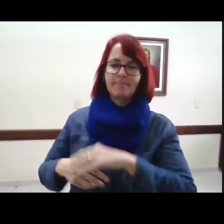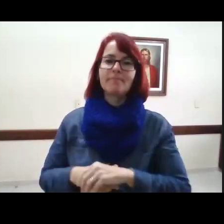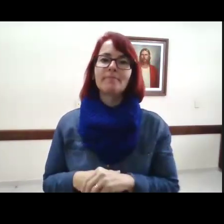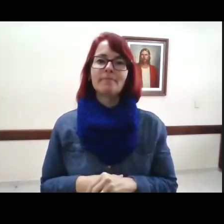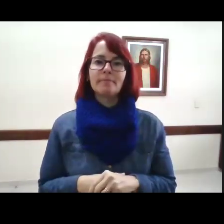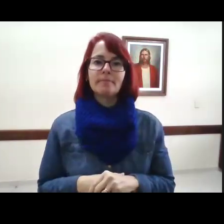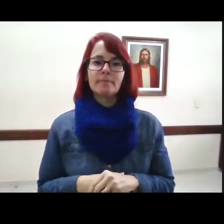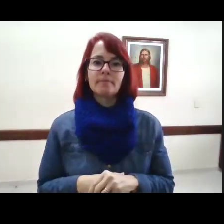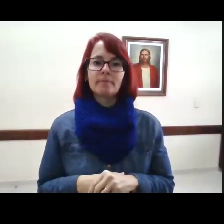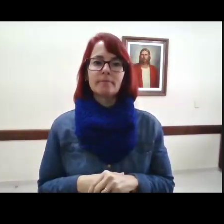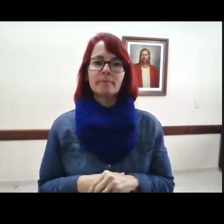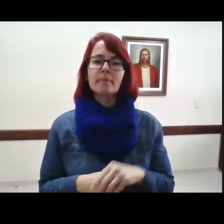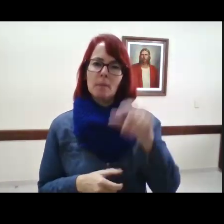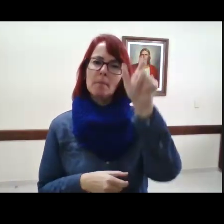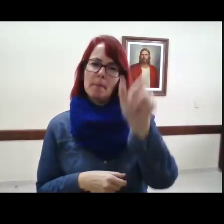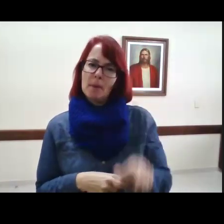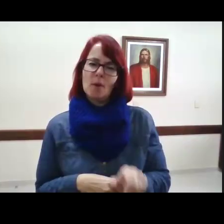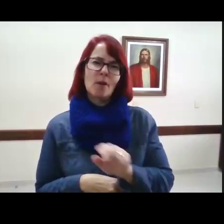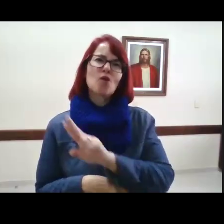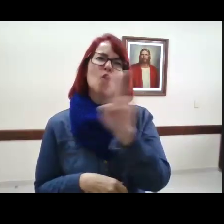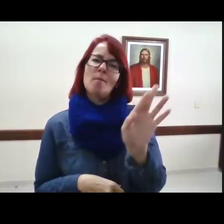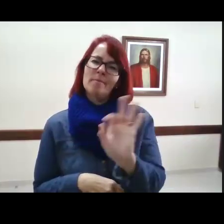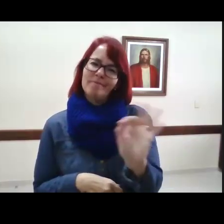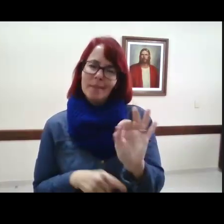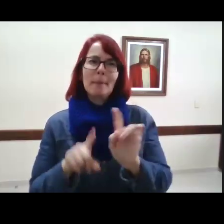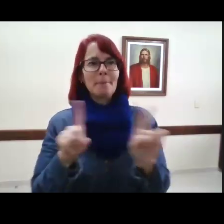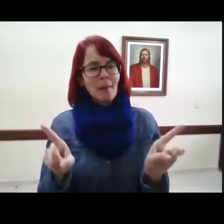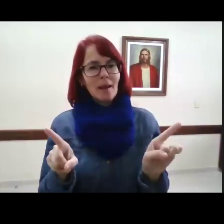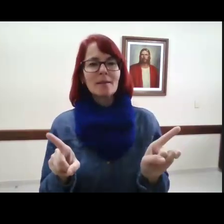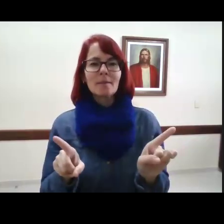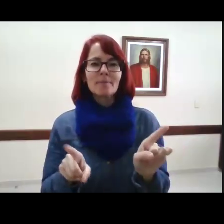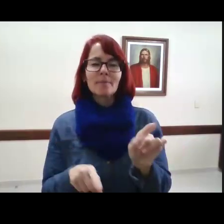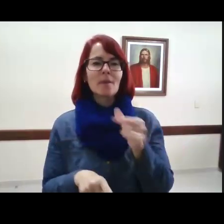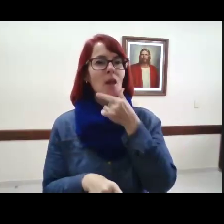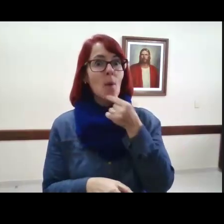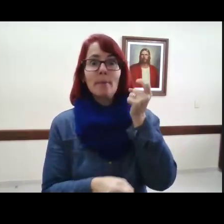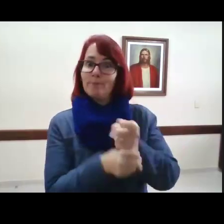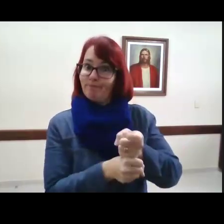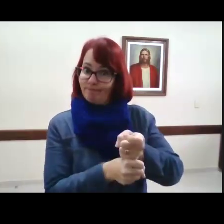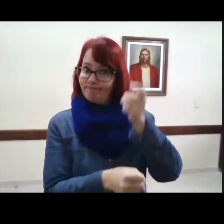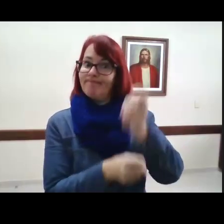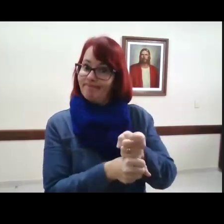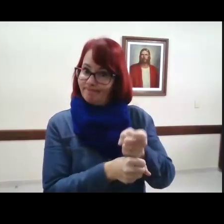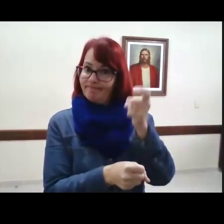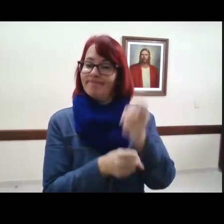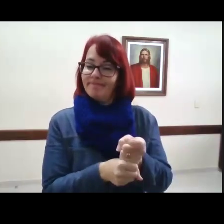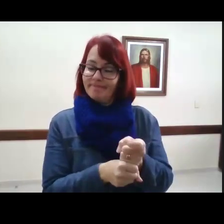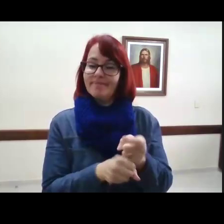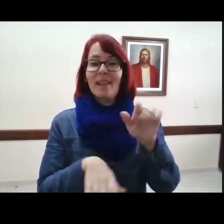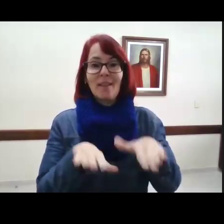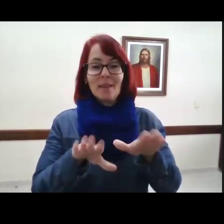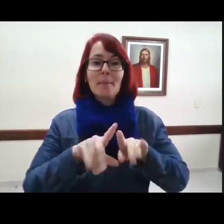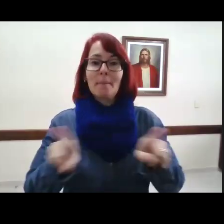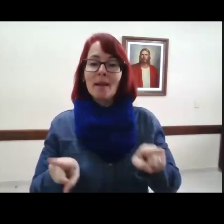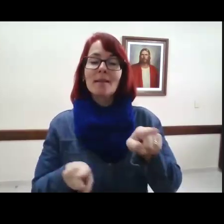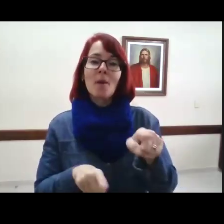E tem uma pessoa que está aqui, a gente não deve citar nomes, mas ele é um cara chato às vezes, mas eu sou muito